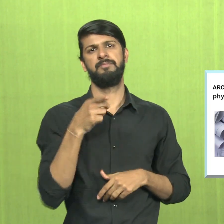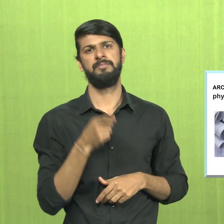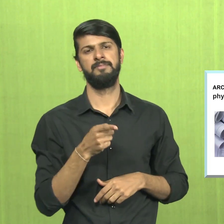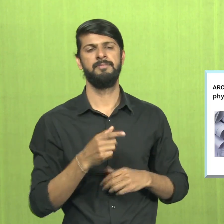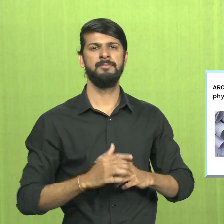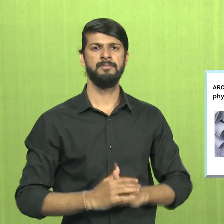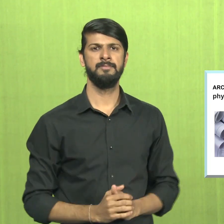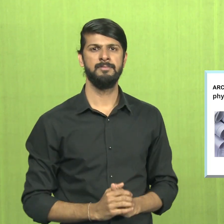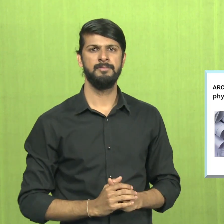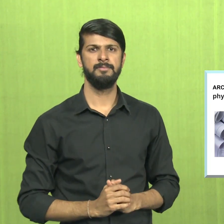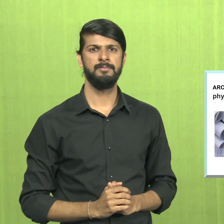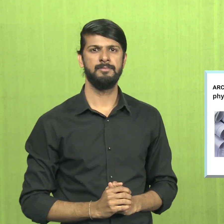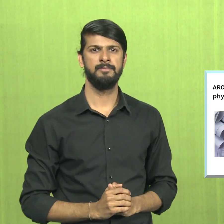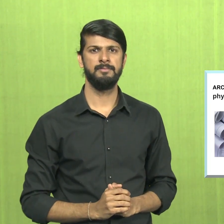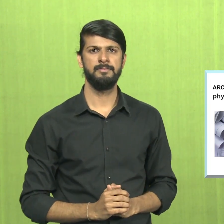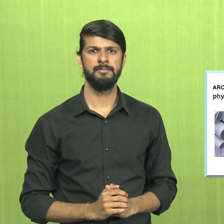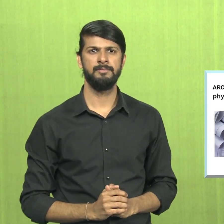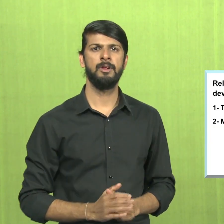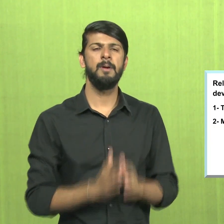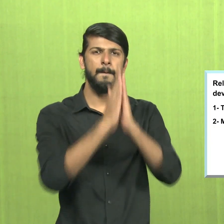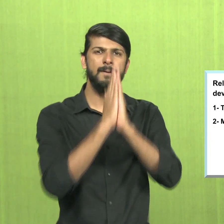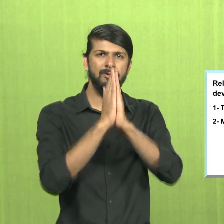डिजाइनिंग इस नोट आर्किटेक्चर अ